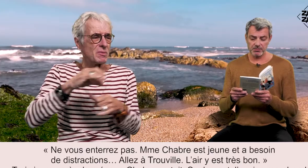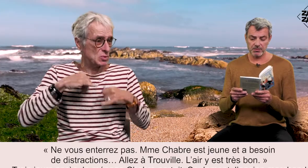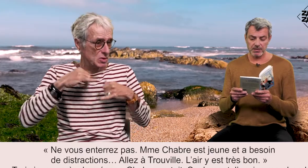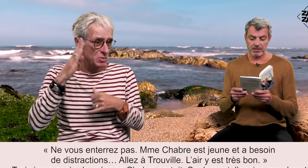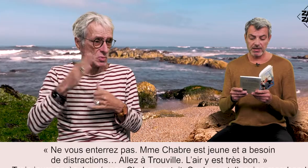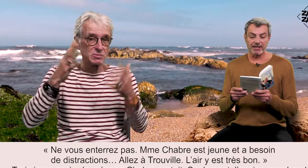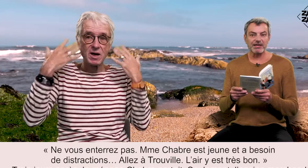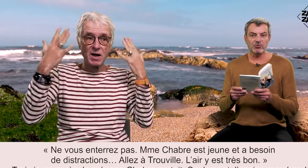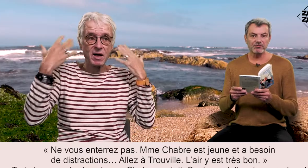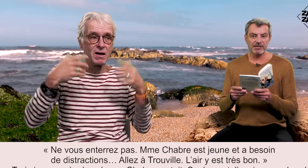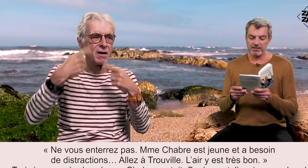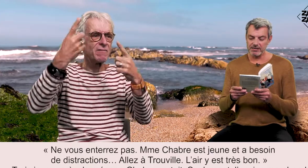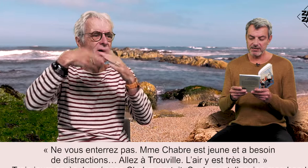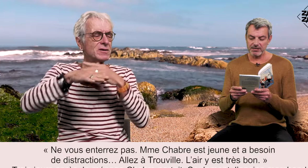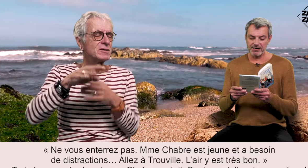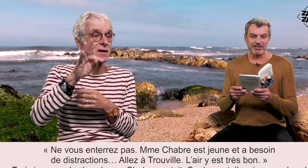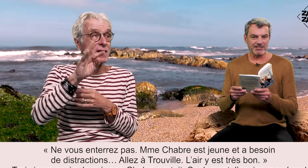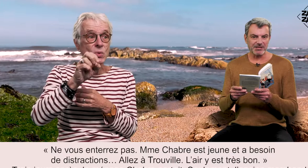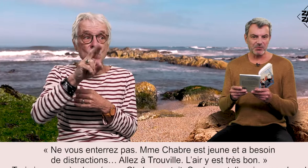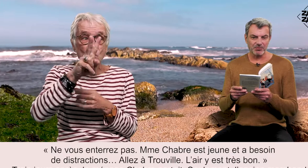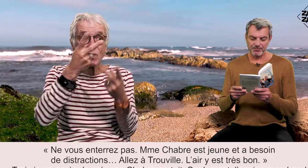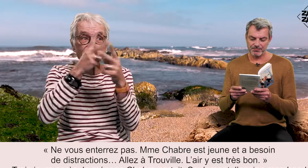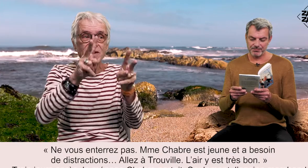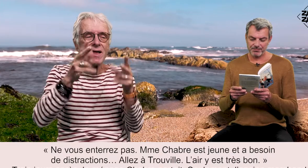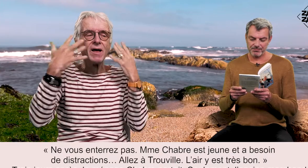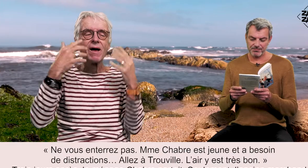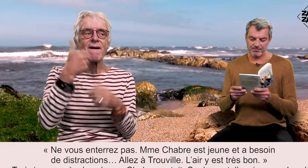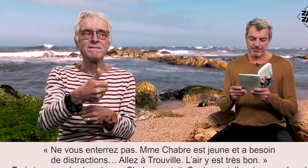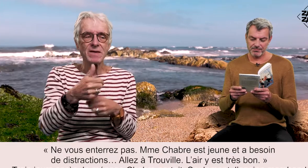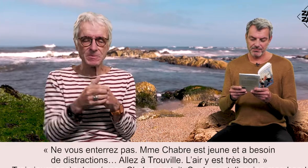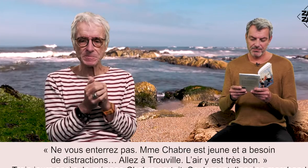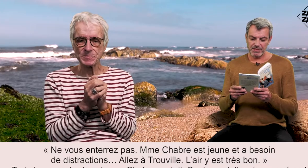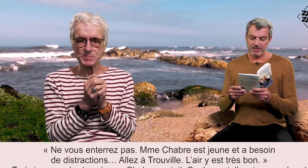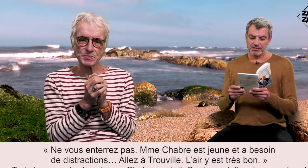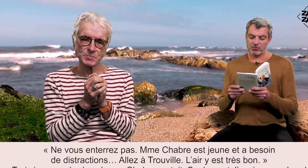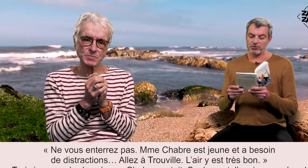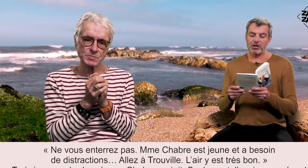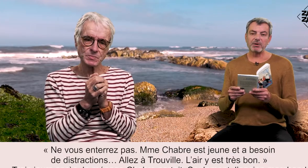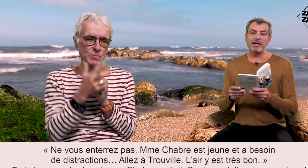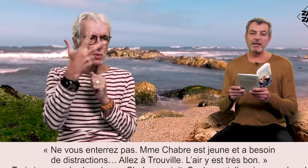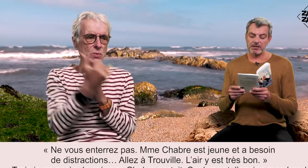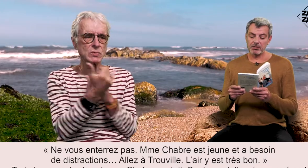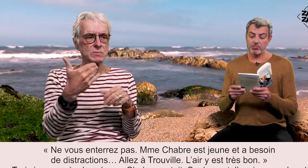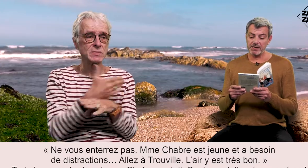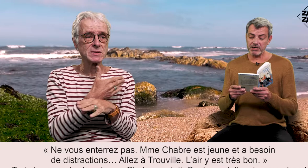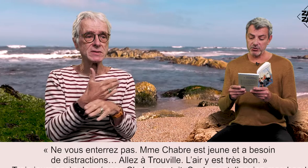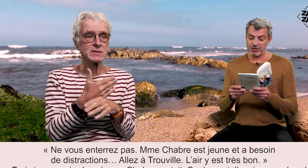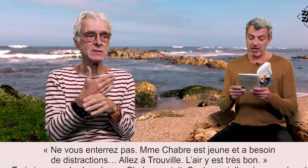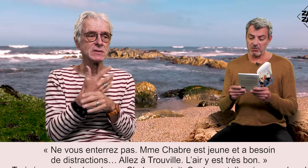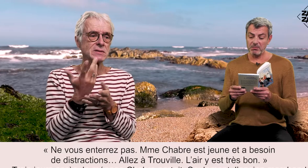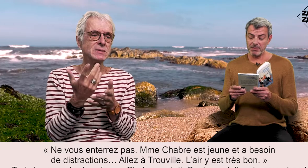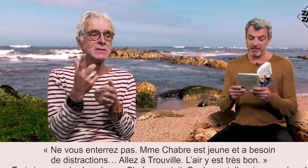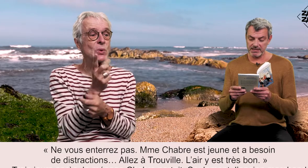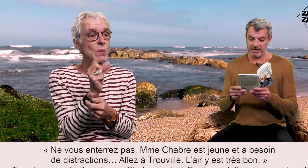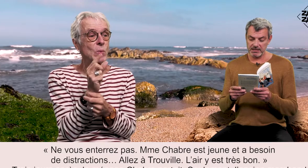distraction. Allez à Trouville, l'air y est très bon. » Trois jours après, le ménage